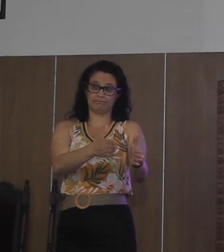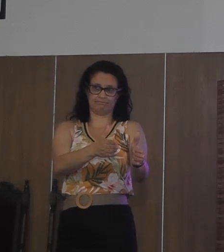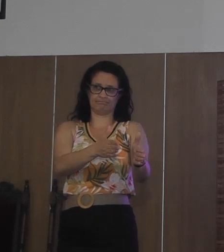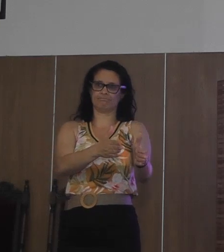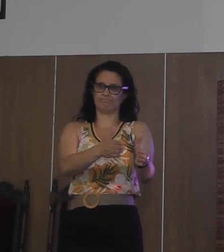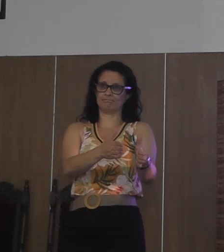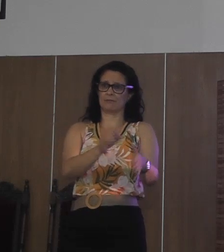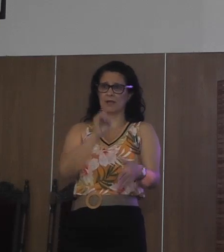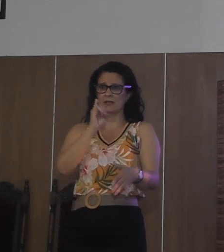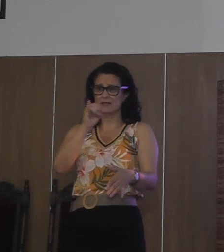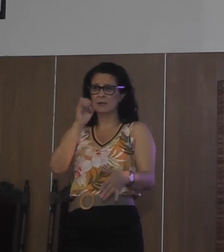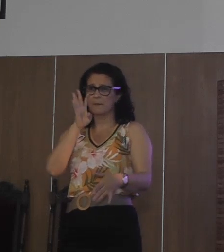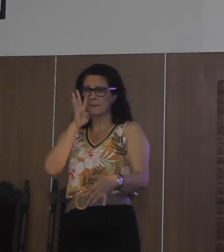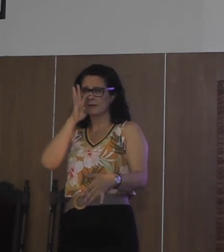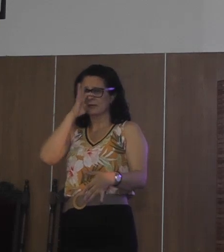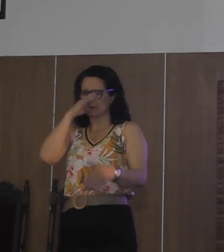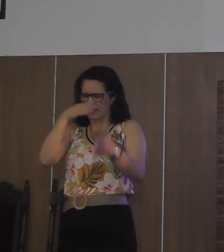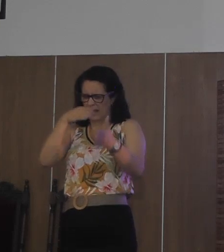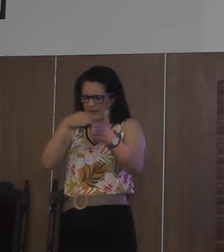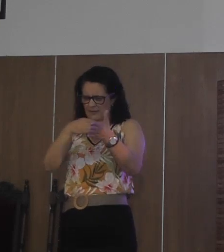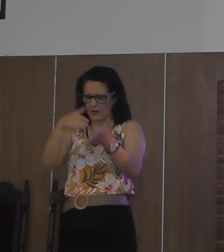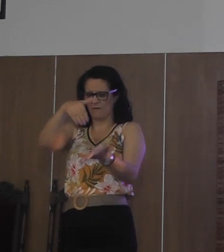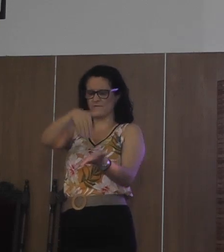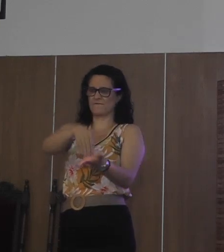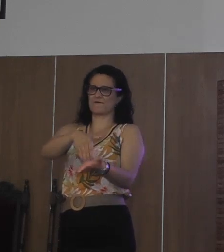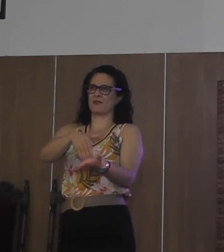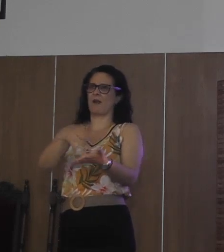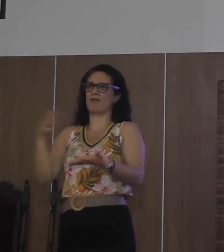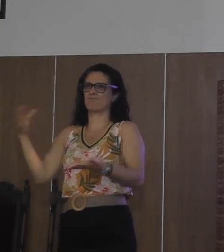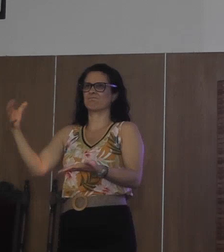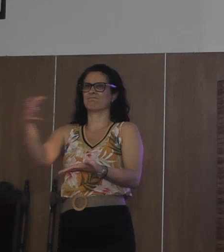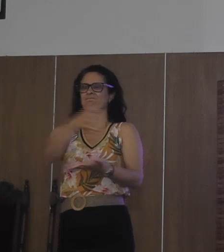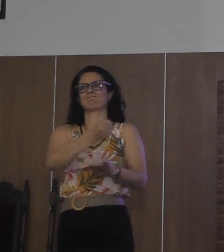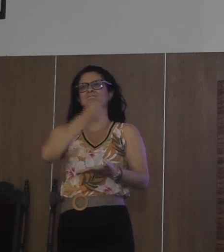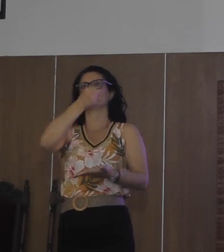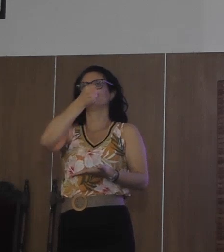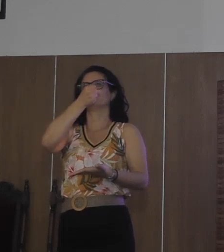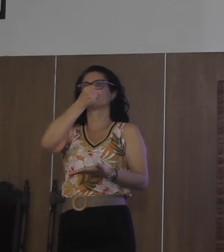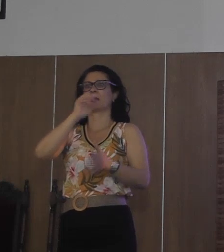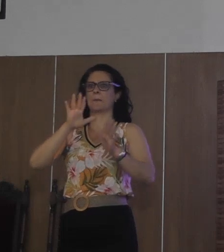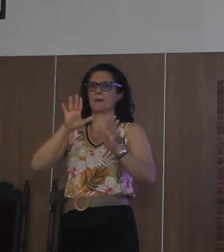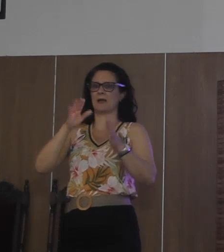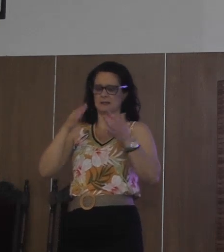Aquele que perseverar até o fim, esse será salvo. Eu posso ser salvo de qualquer jeito?